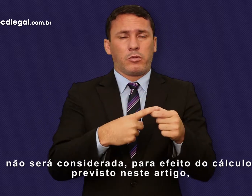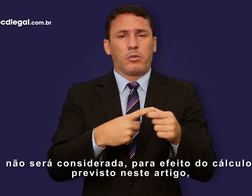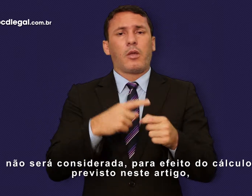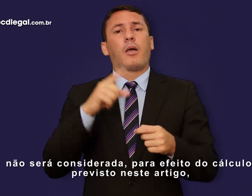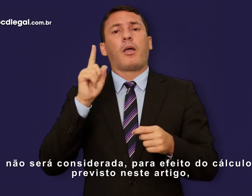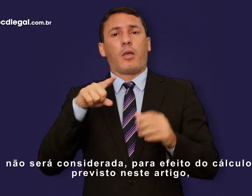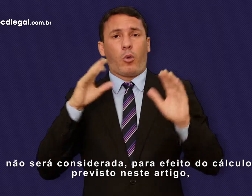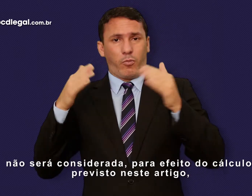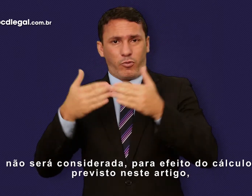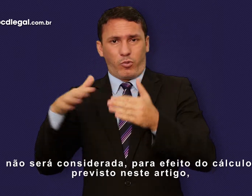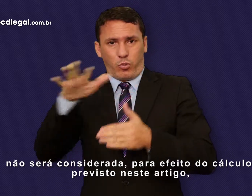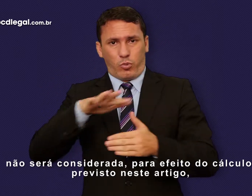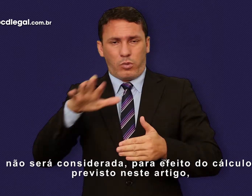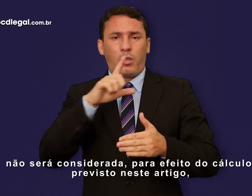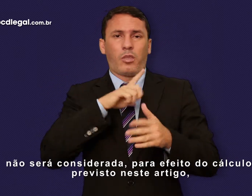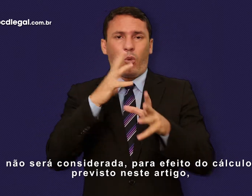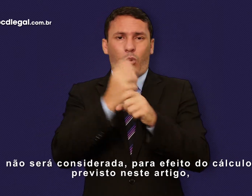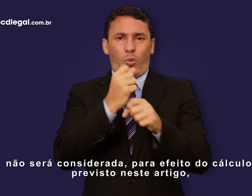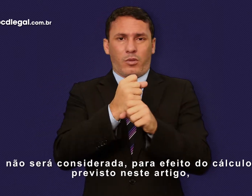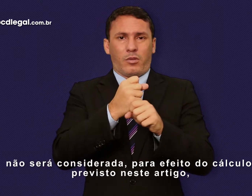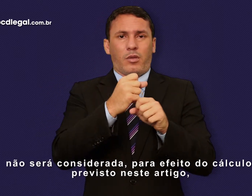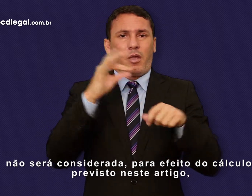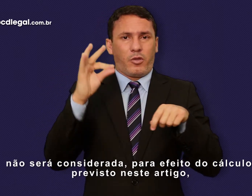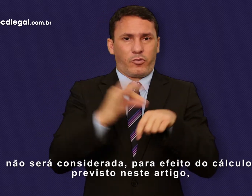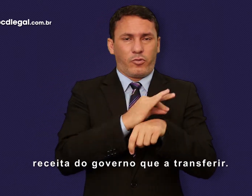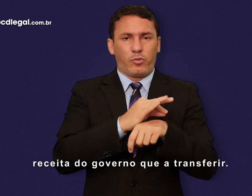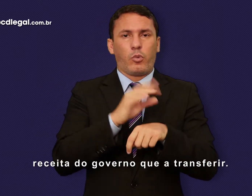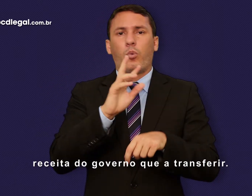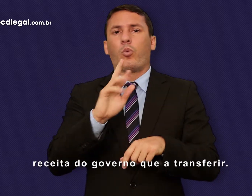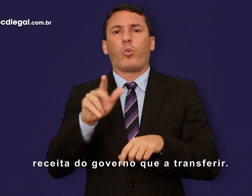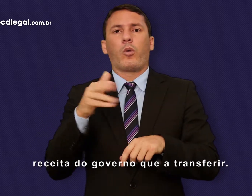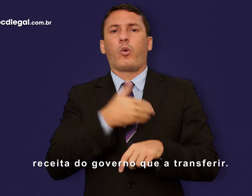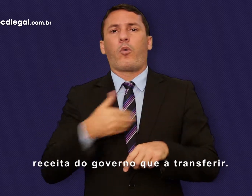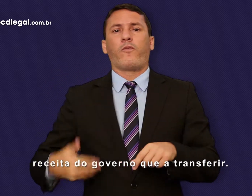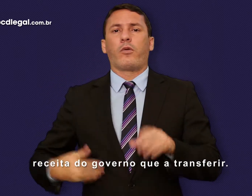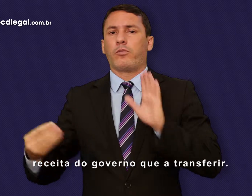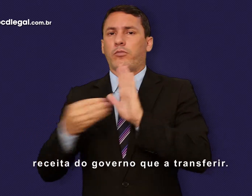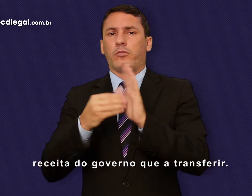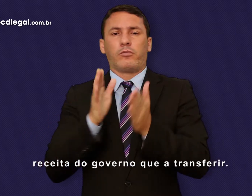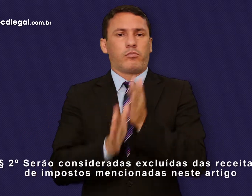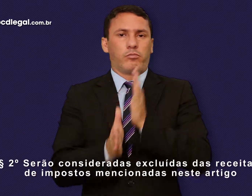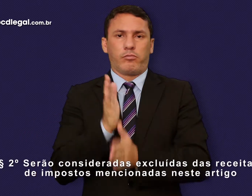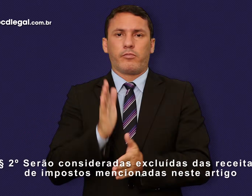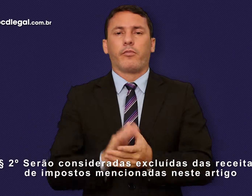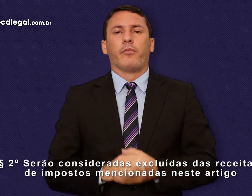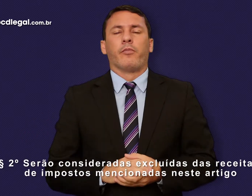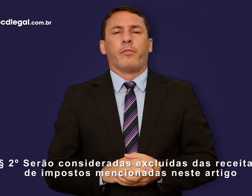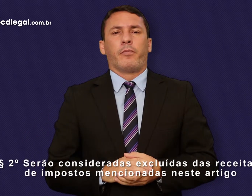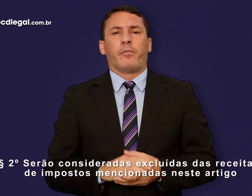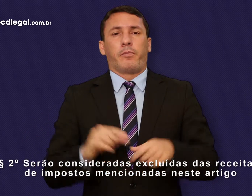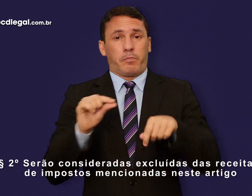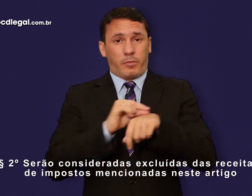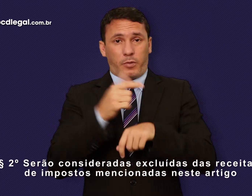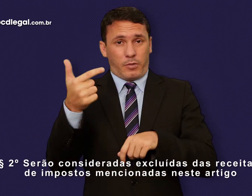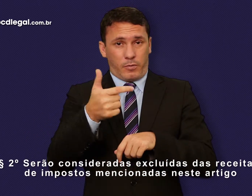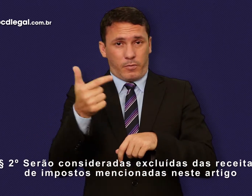considerada, para efeito do cálculo previsto neste artigo, receita do governo que a transferir. Parágrafo 2º. Serão